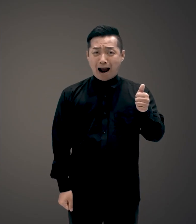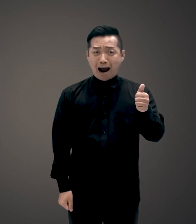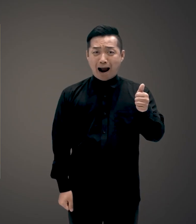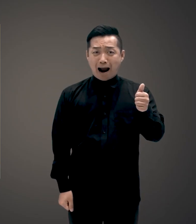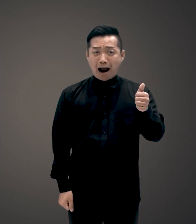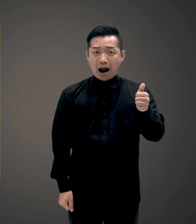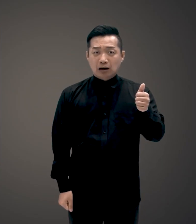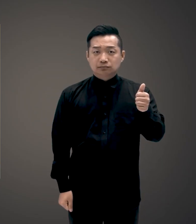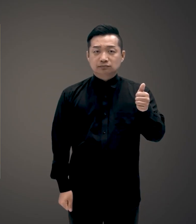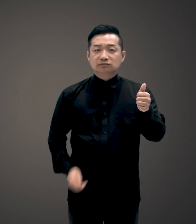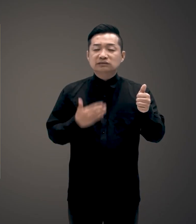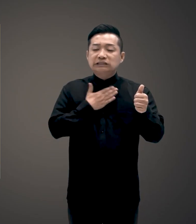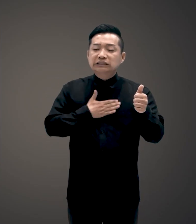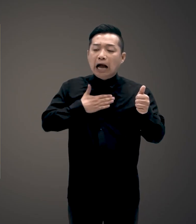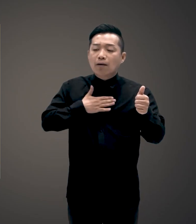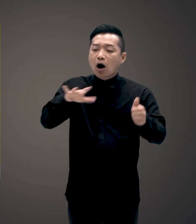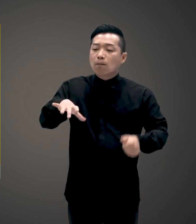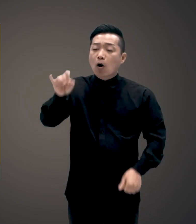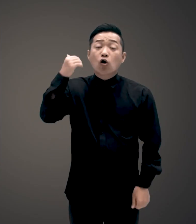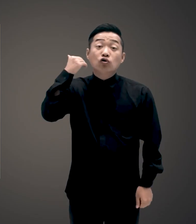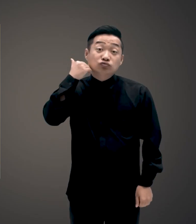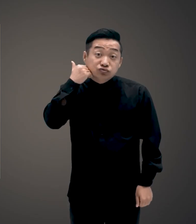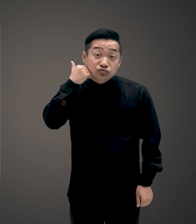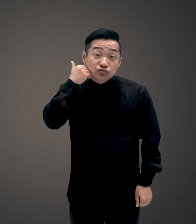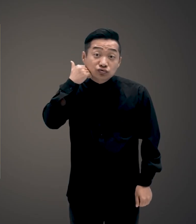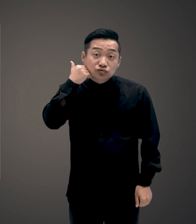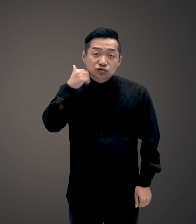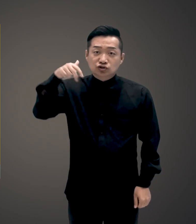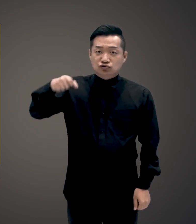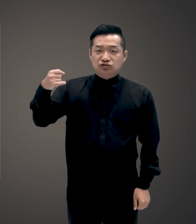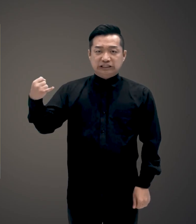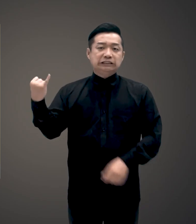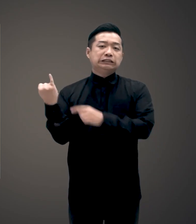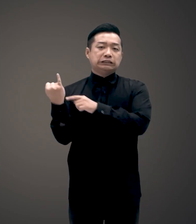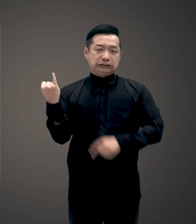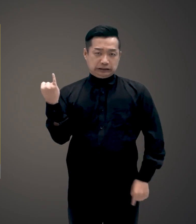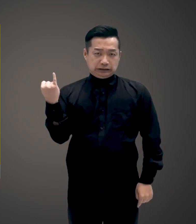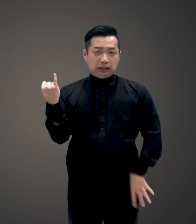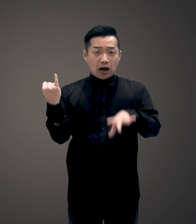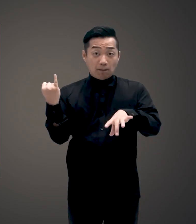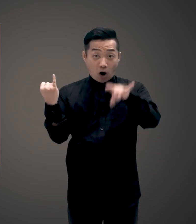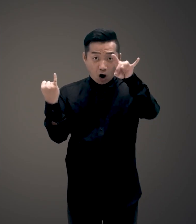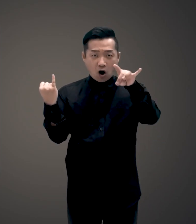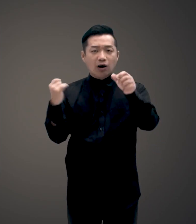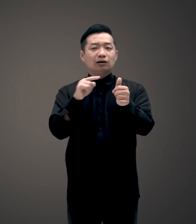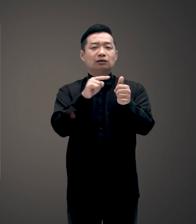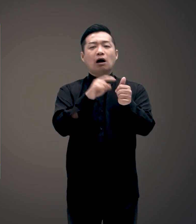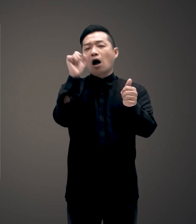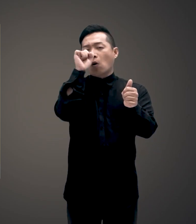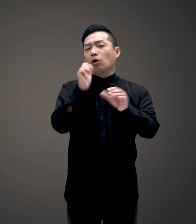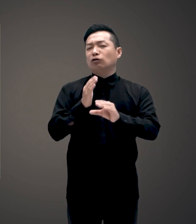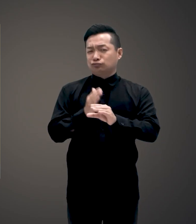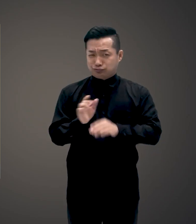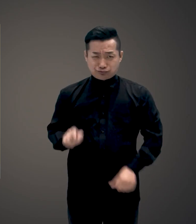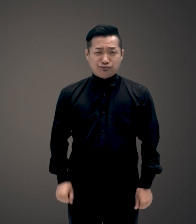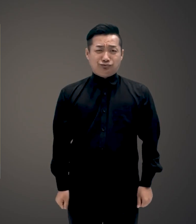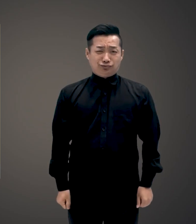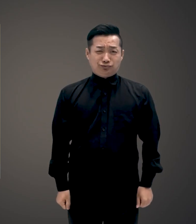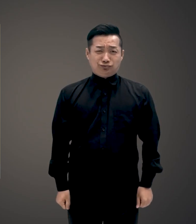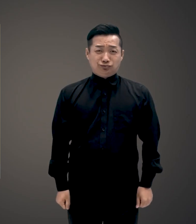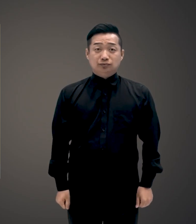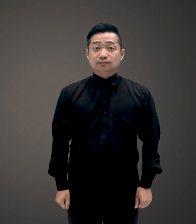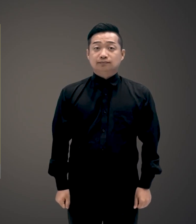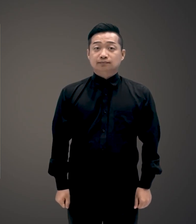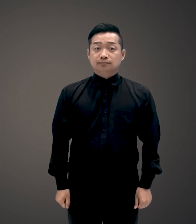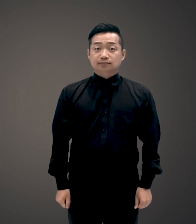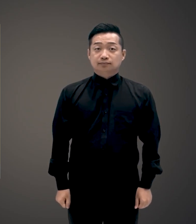거지? 감정의 출생 순서로 따지자면 주희가 나보다 먼저 서희든을 좋아하고